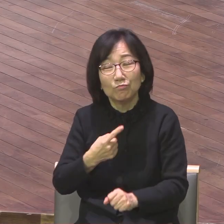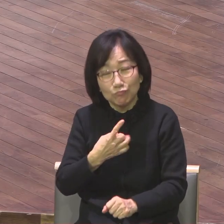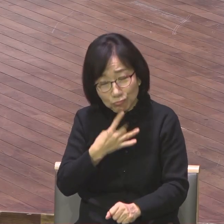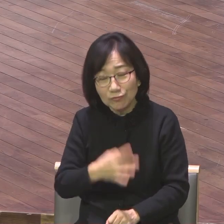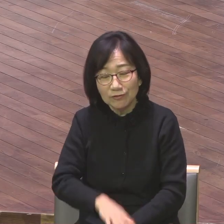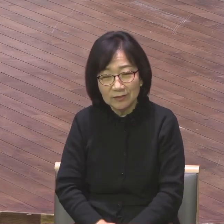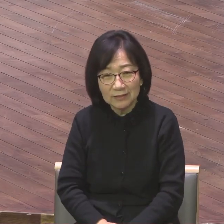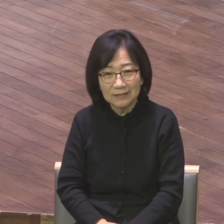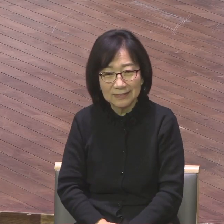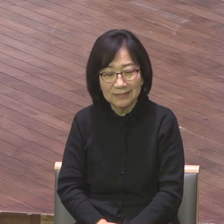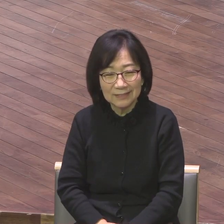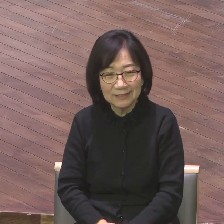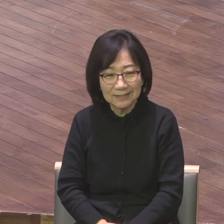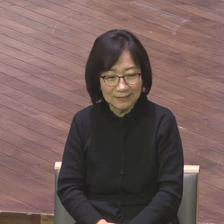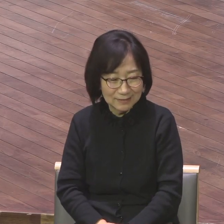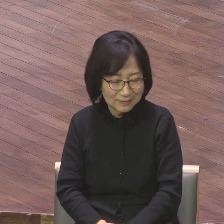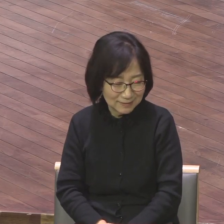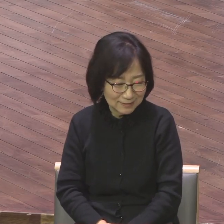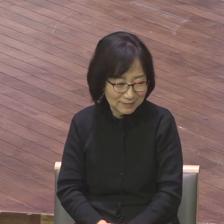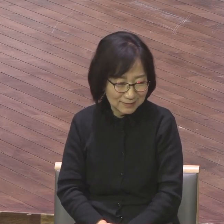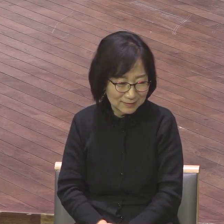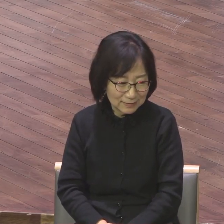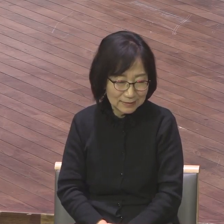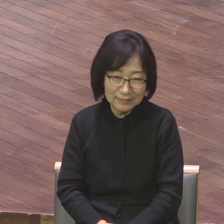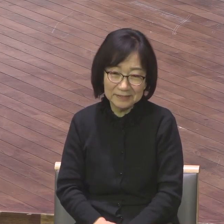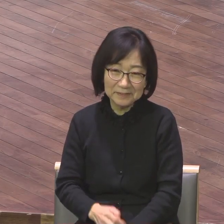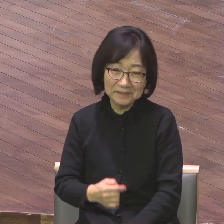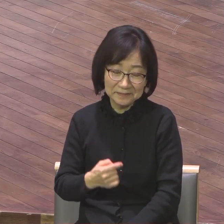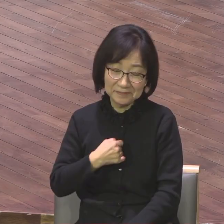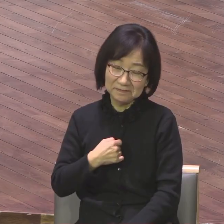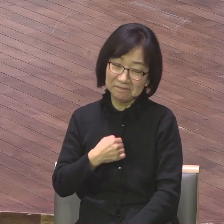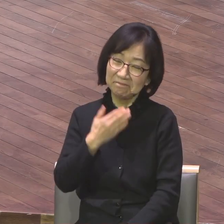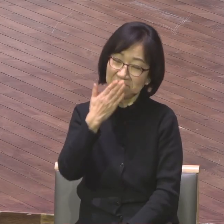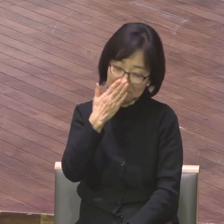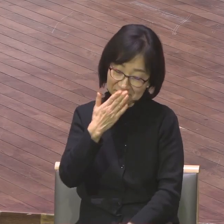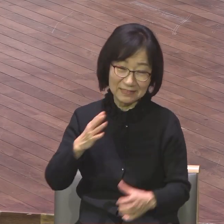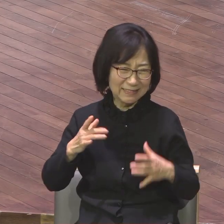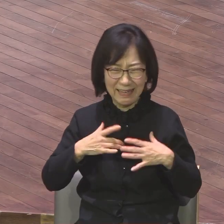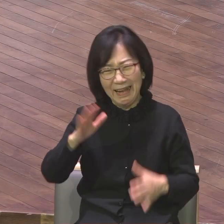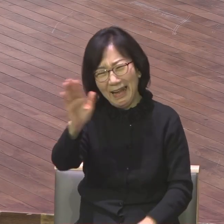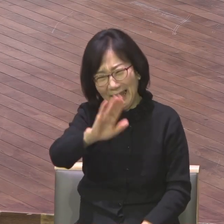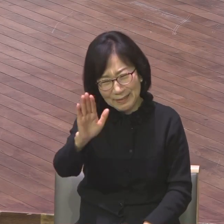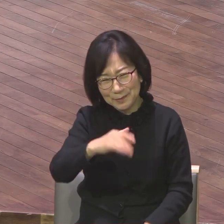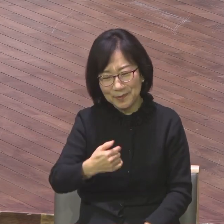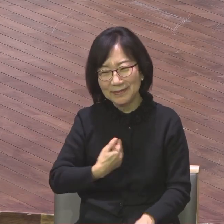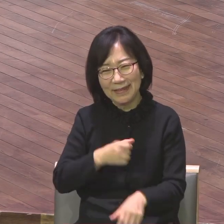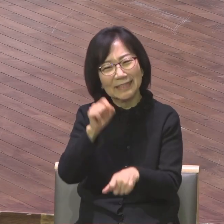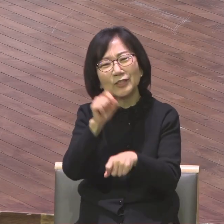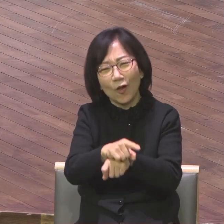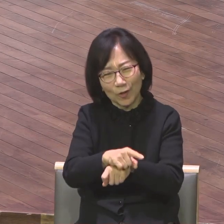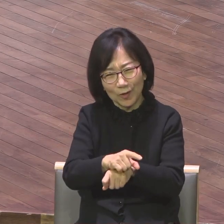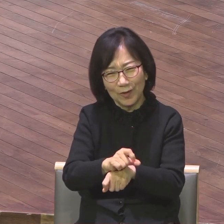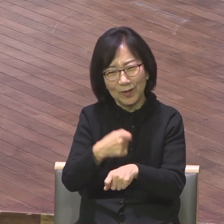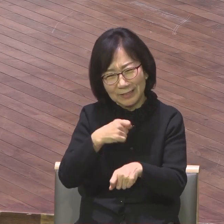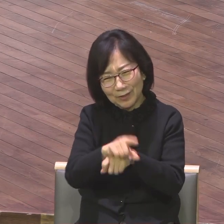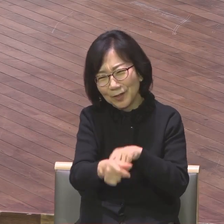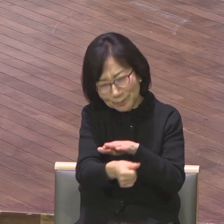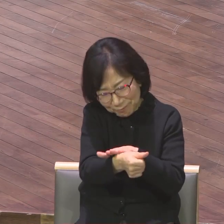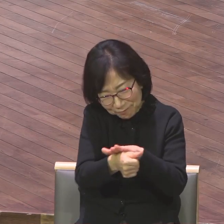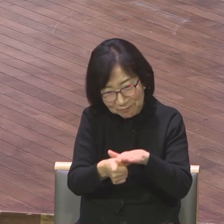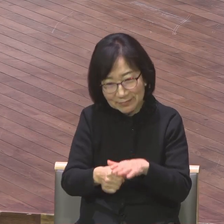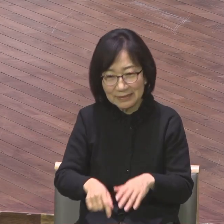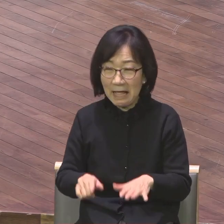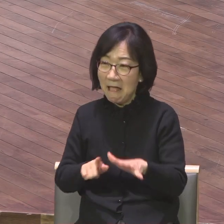솔직히 뭐 겸손하다 그 말이 아니고요. 내 체질이 그래요. 체질이. 지금 어디 가서 하는 거